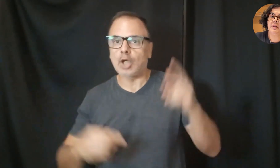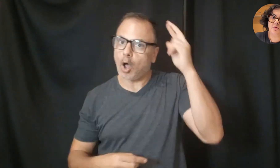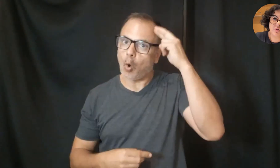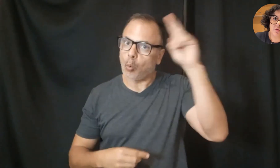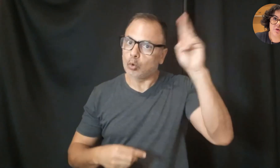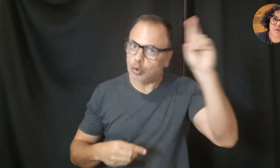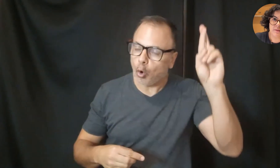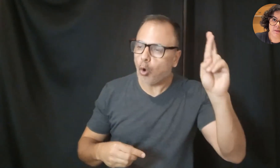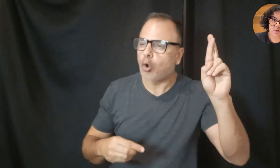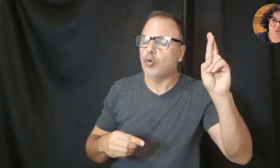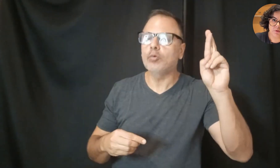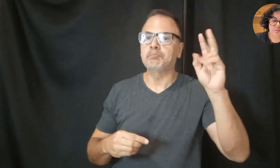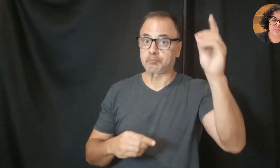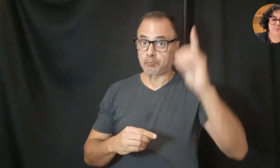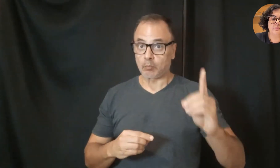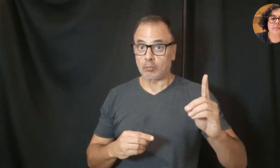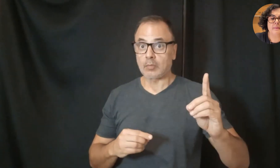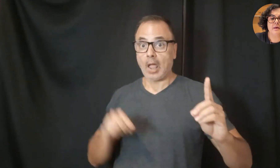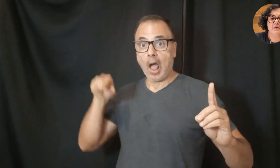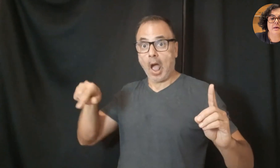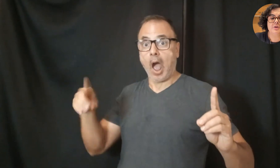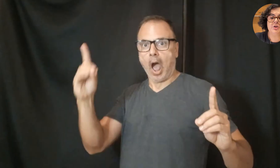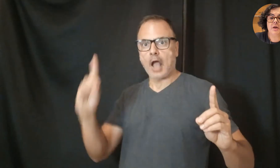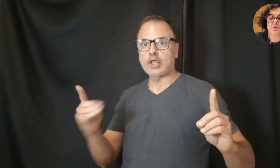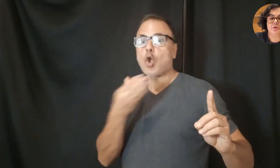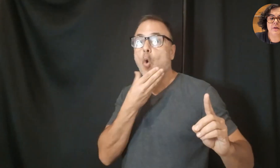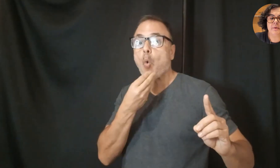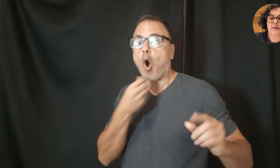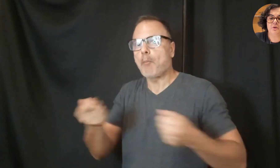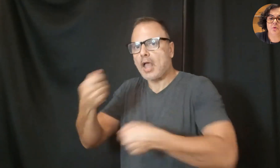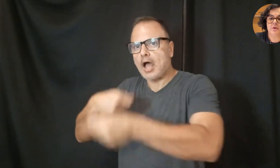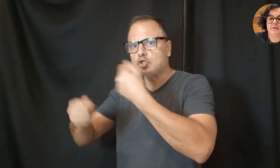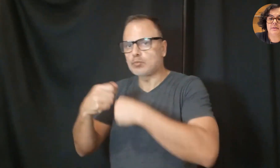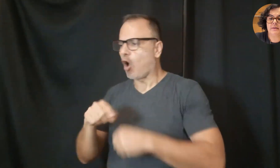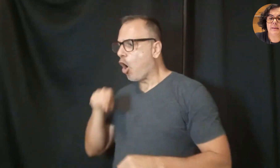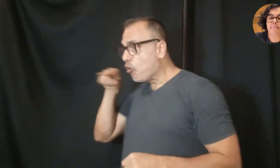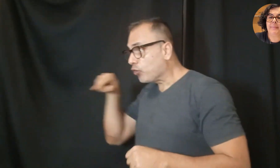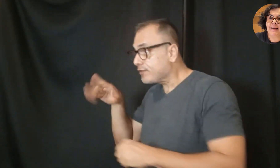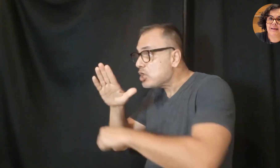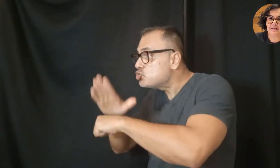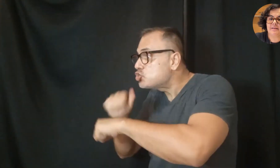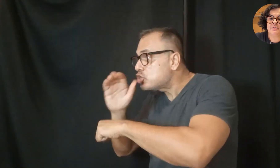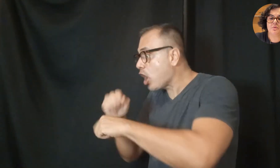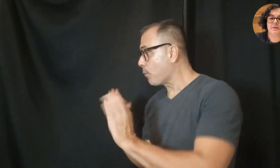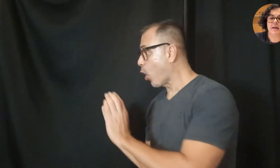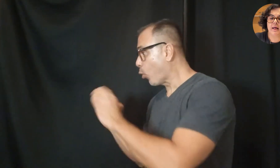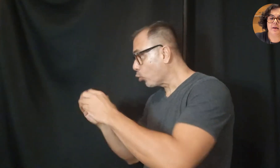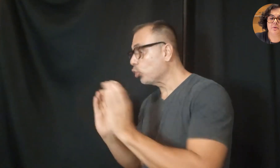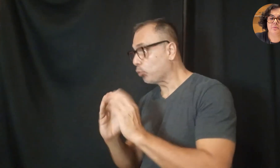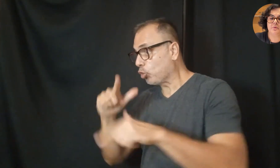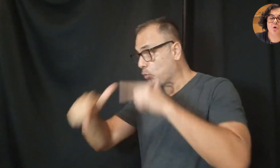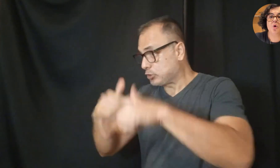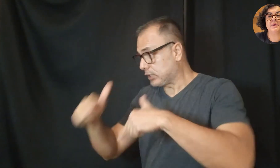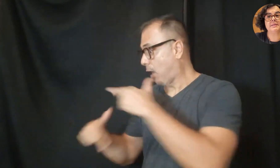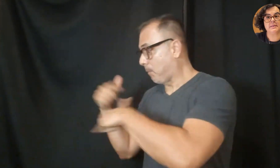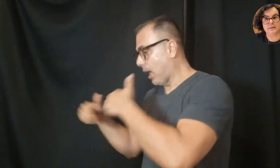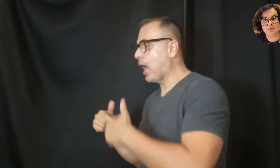ao seu administrador: Chama os trabalhadores e paga-lhes o salário, começando